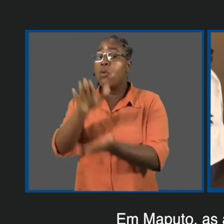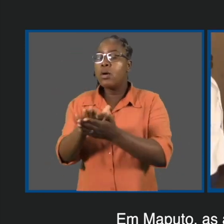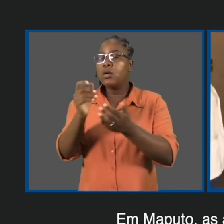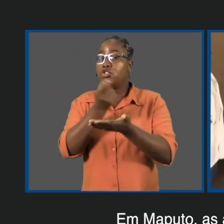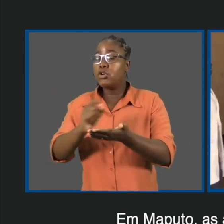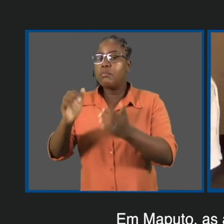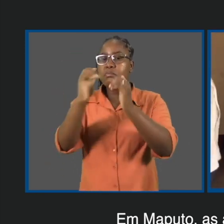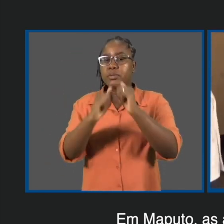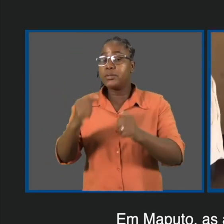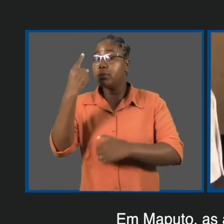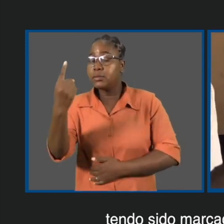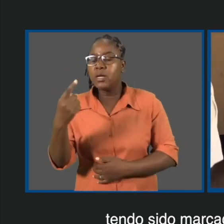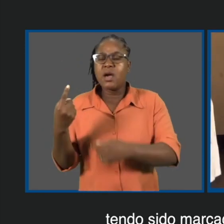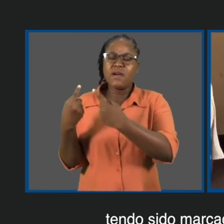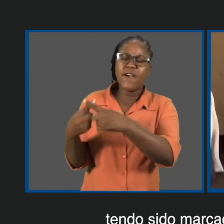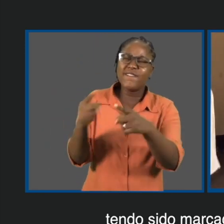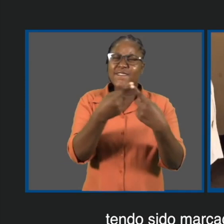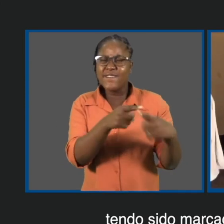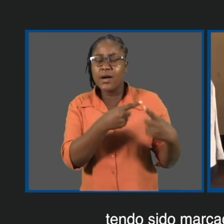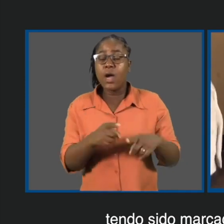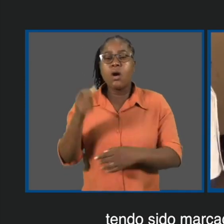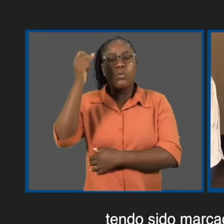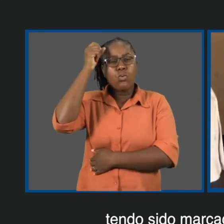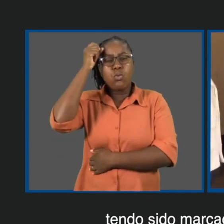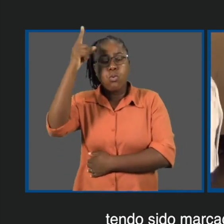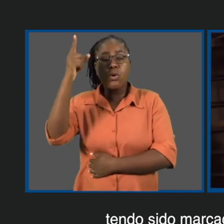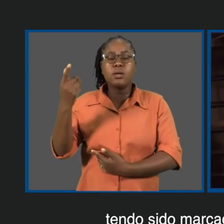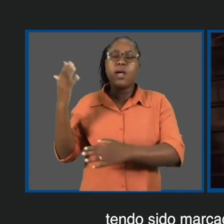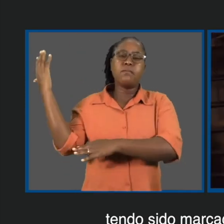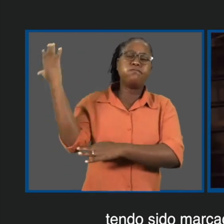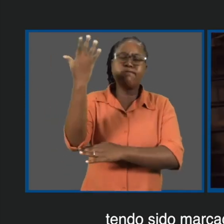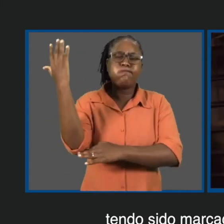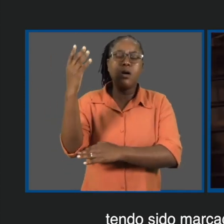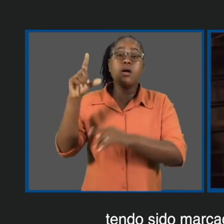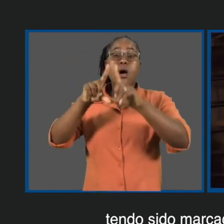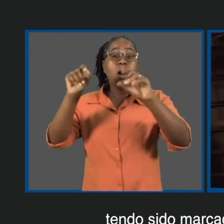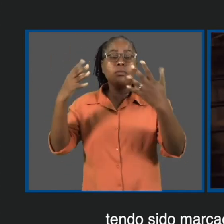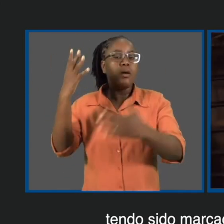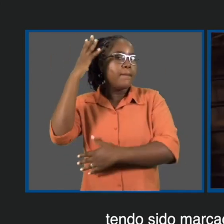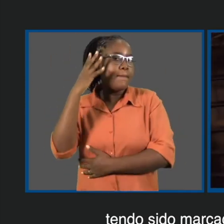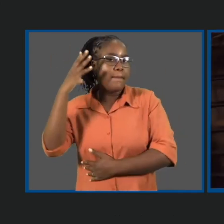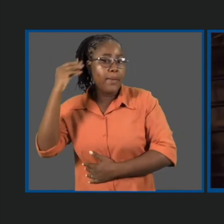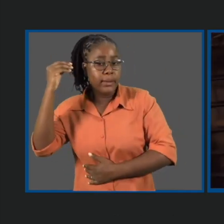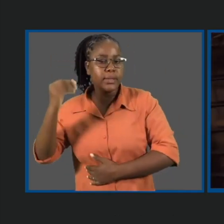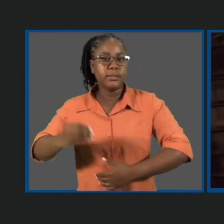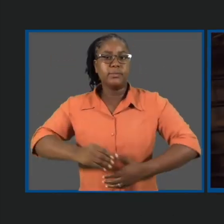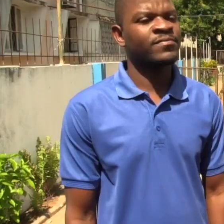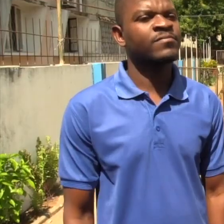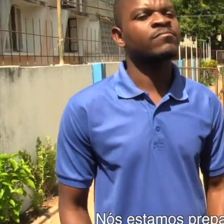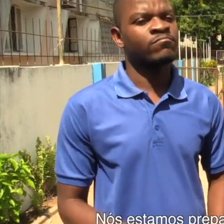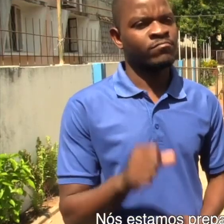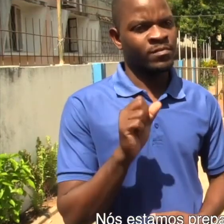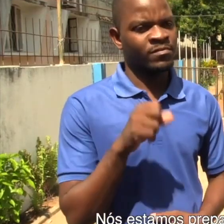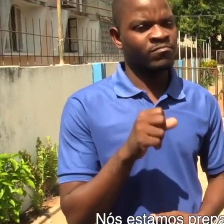escola especial número 1, tendo sido marcadas por momentos culturais e palestras sobre perda auditiva.